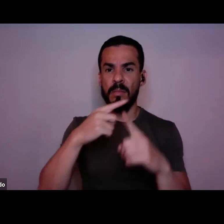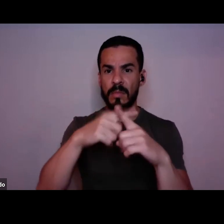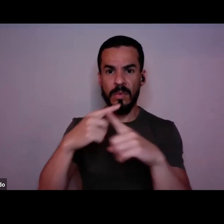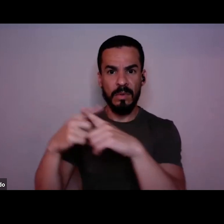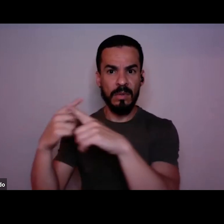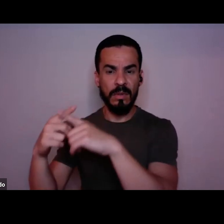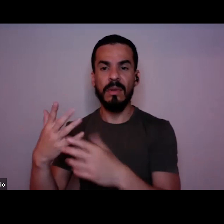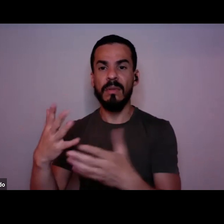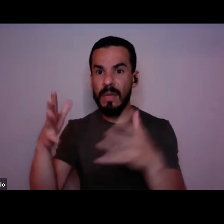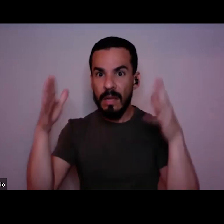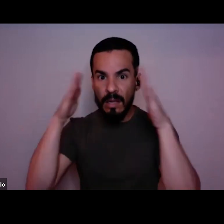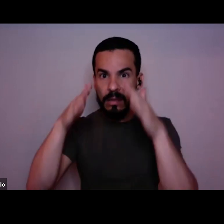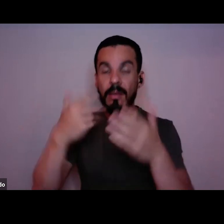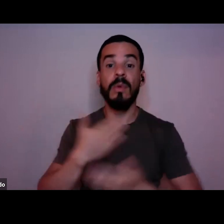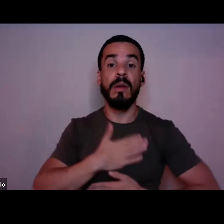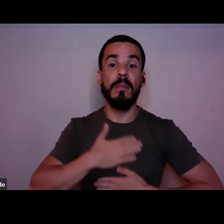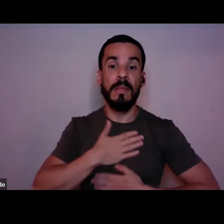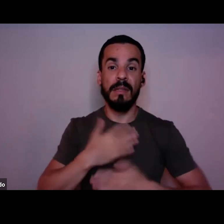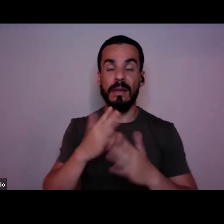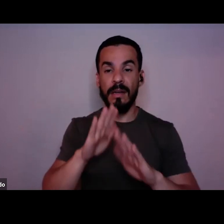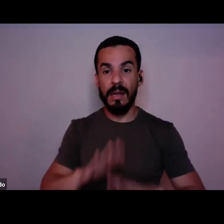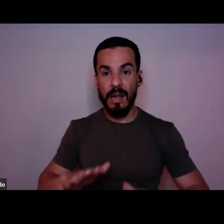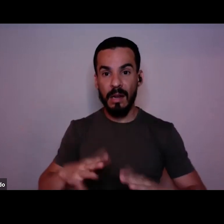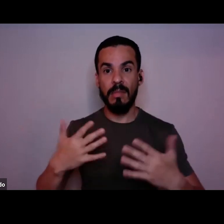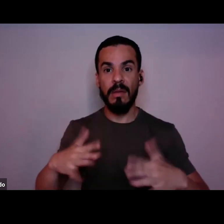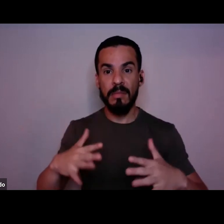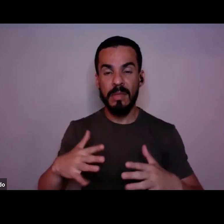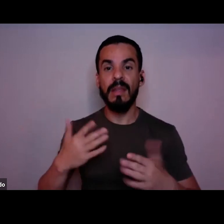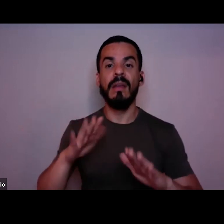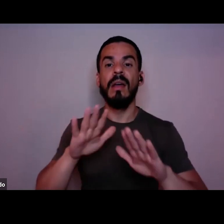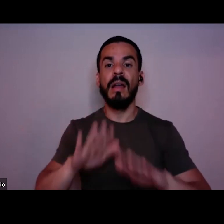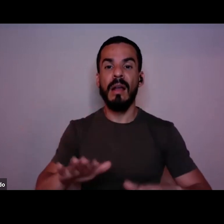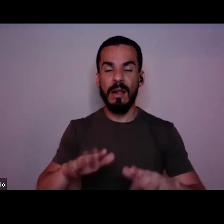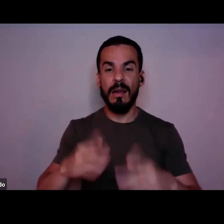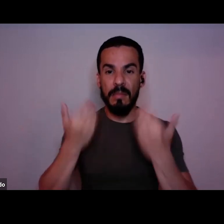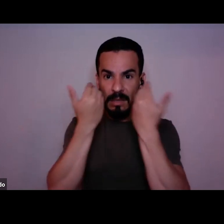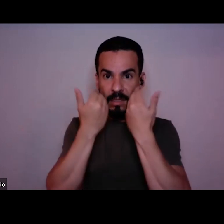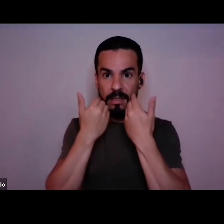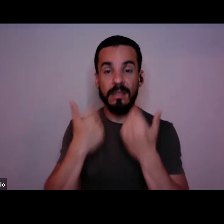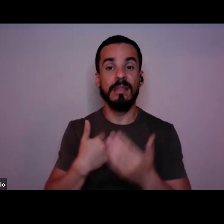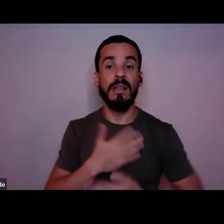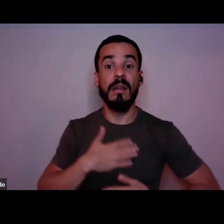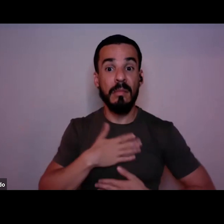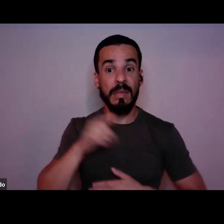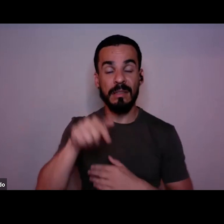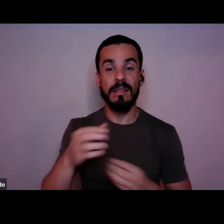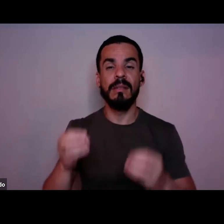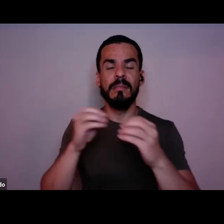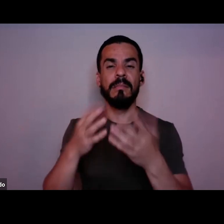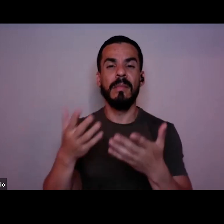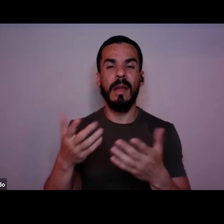atrapa porque el placer calma el miedo calma la tristeza lo que sucede con este placer es que te vuelves muy